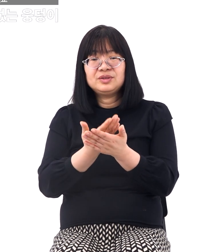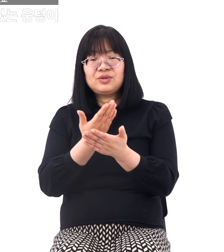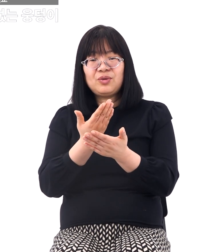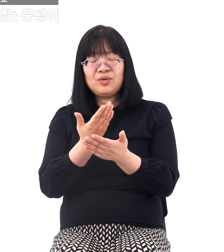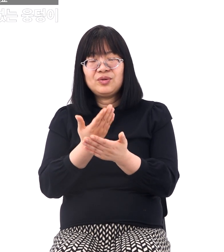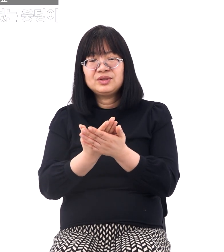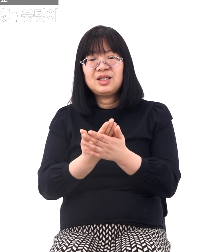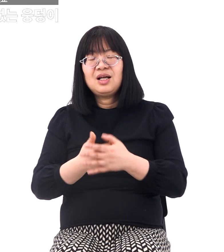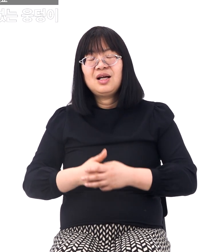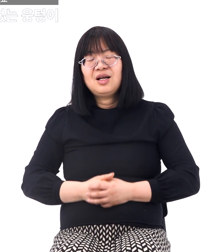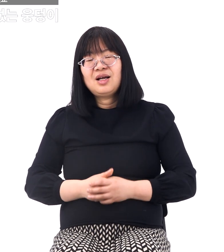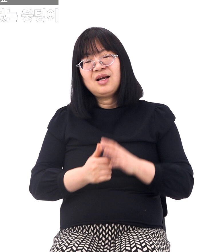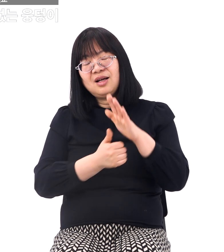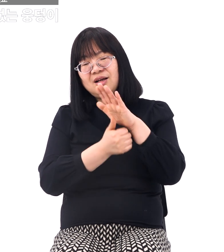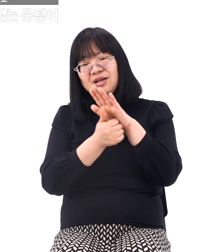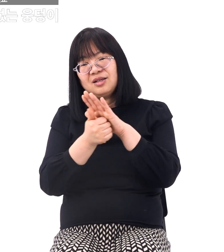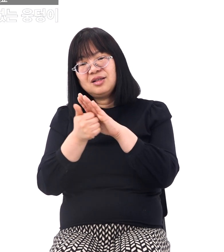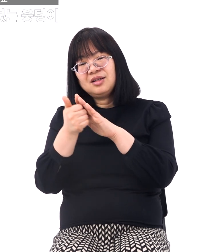고도소서